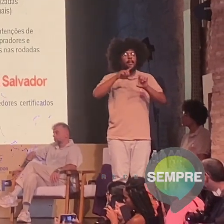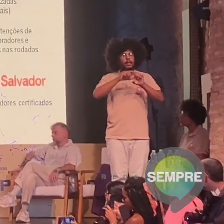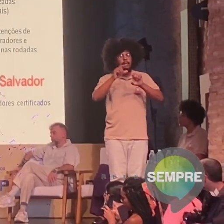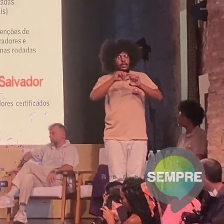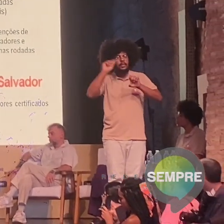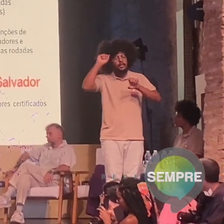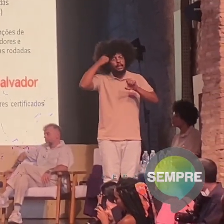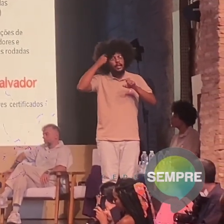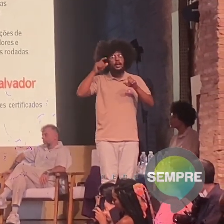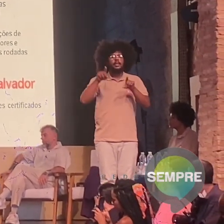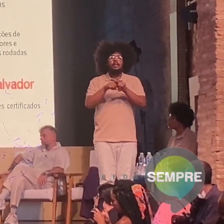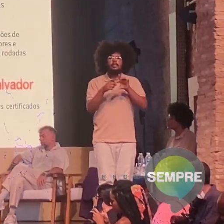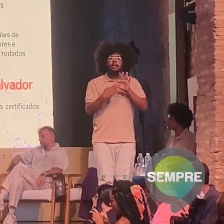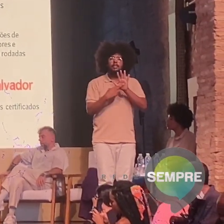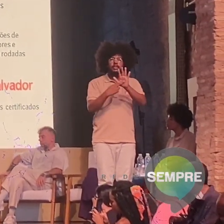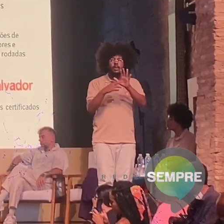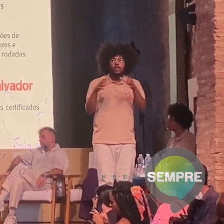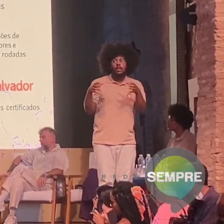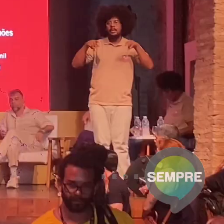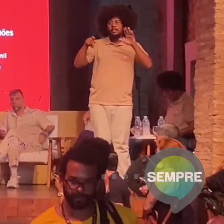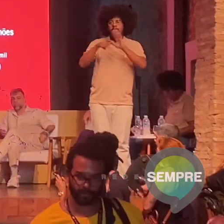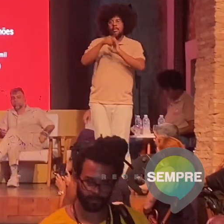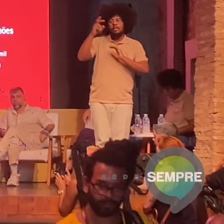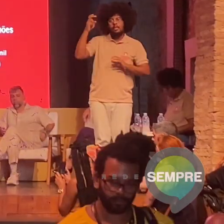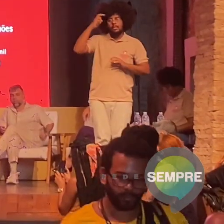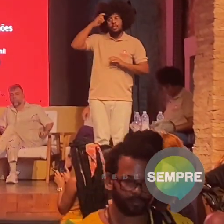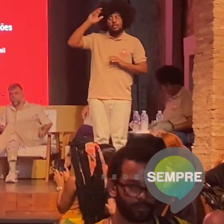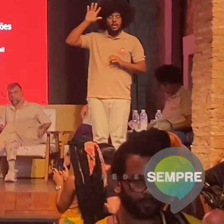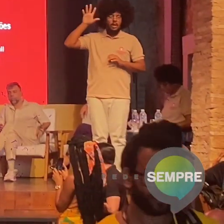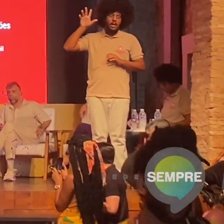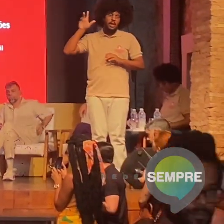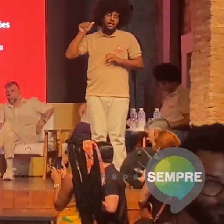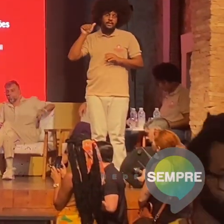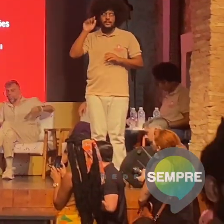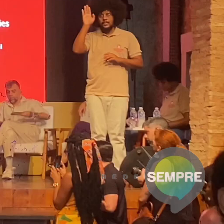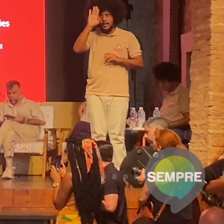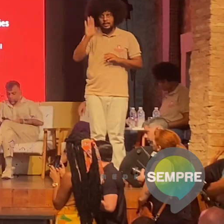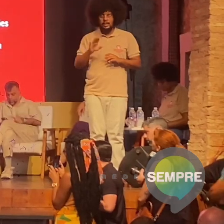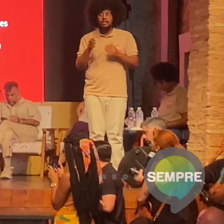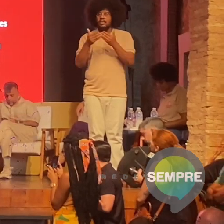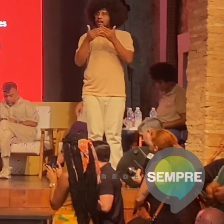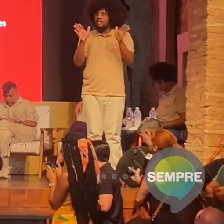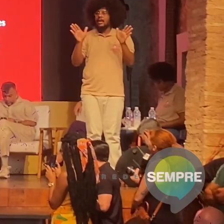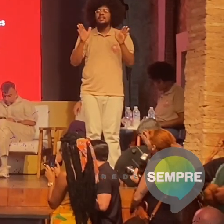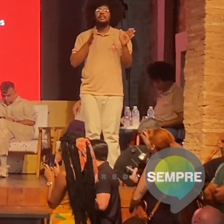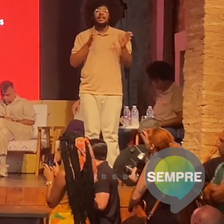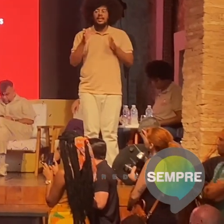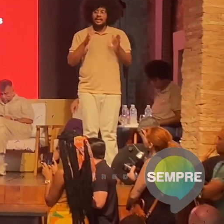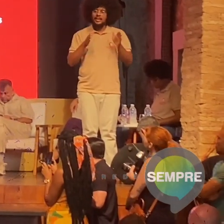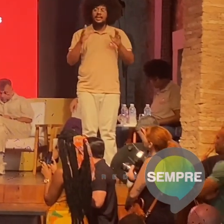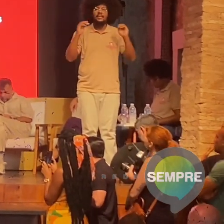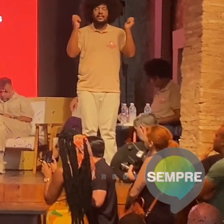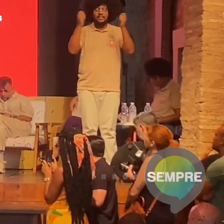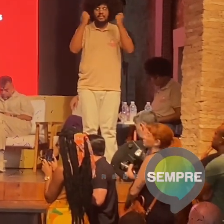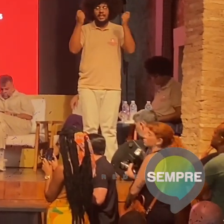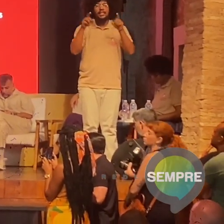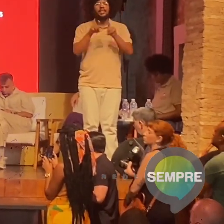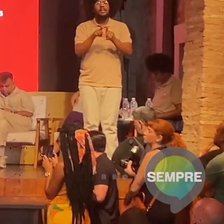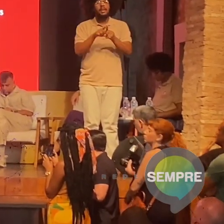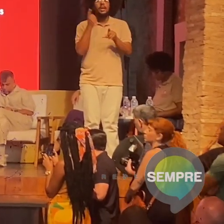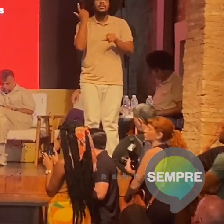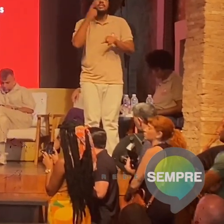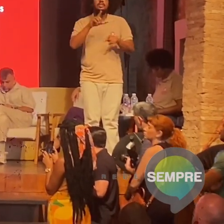representações, grupos e espaços da cultura tradicional negra durante o festival. E os nossos próximos passos prevê muitas